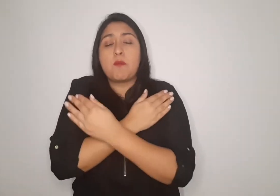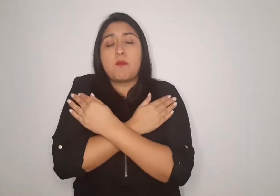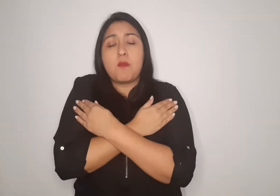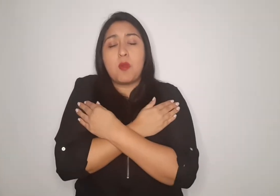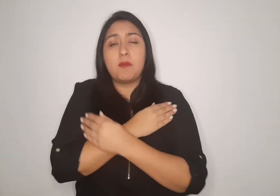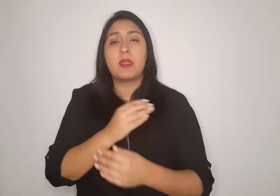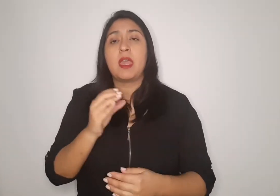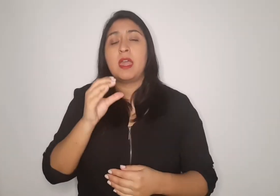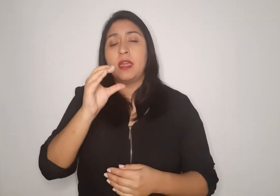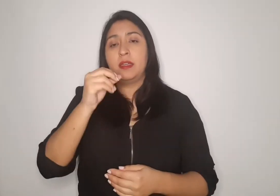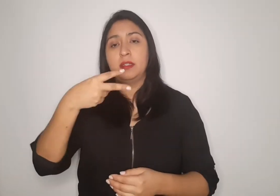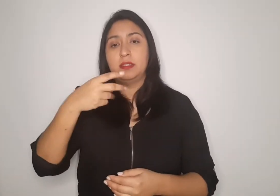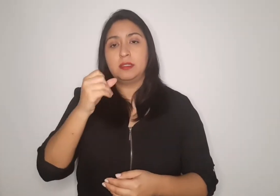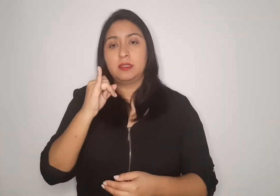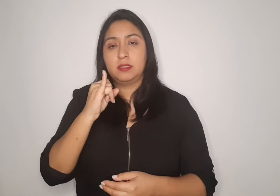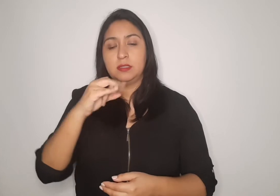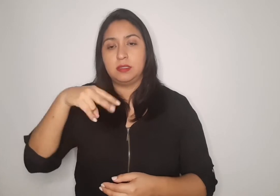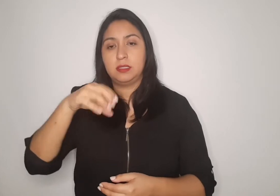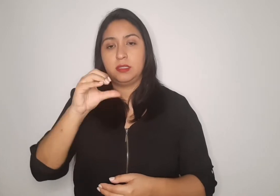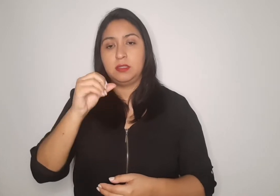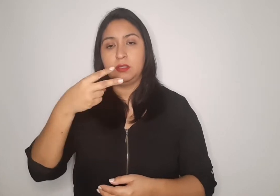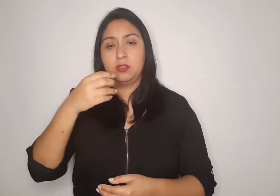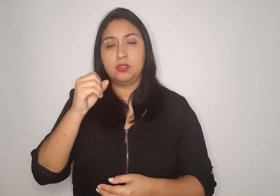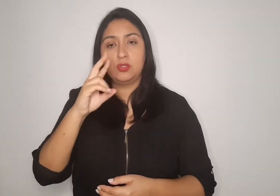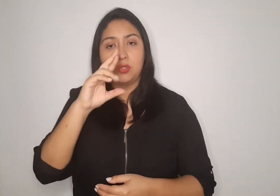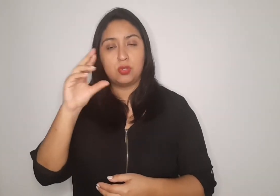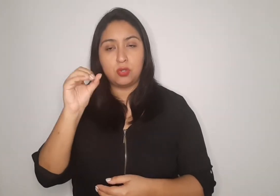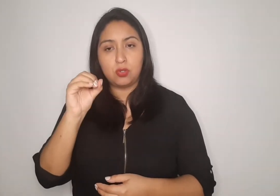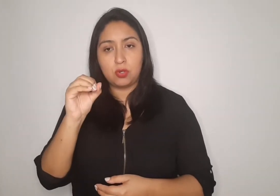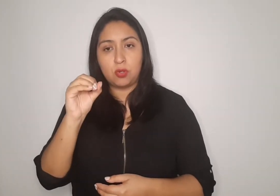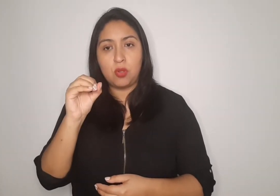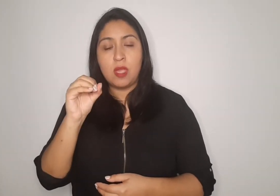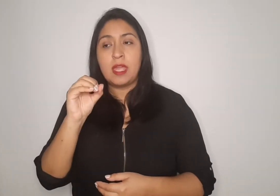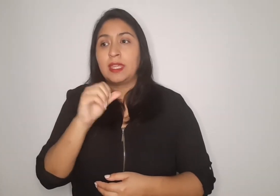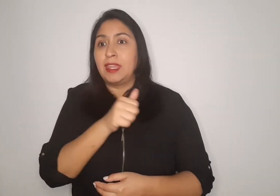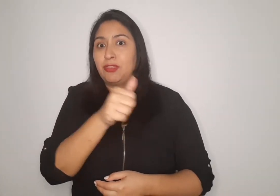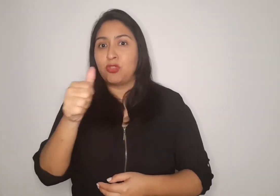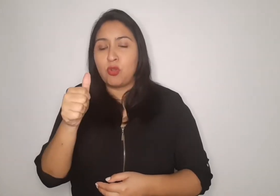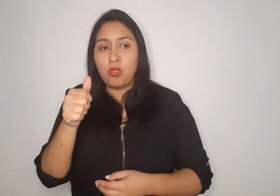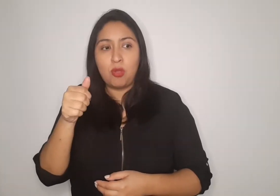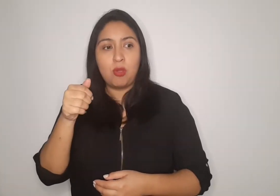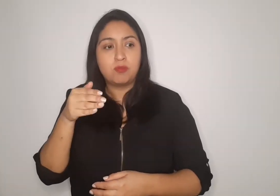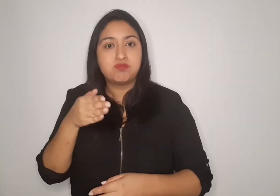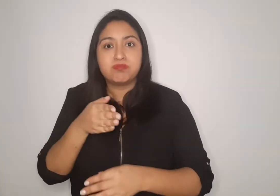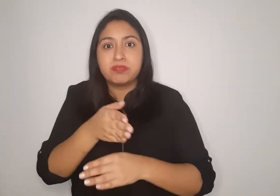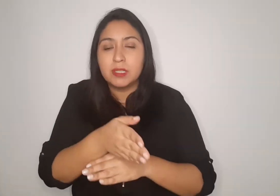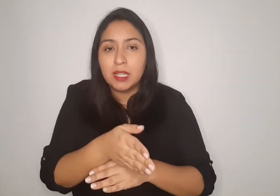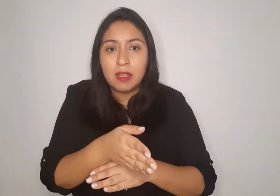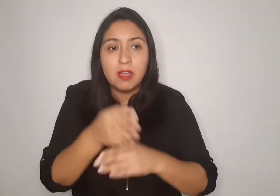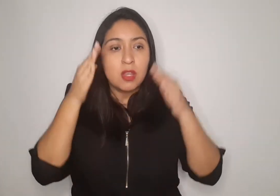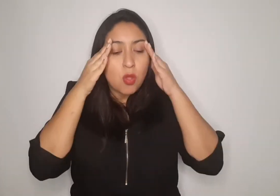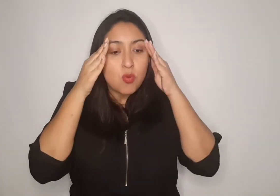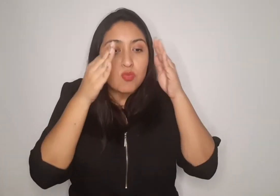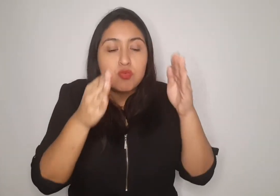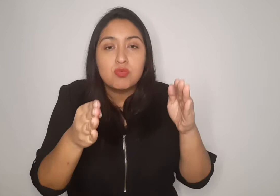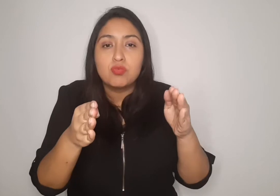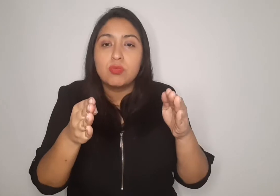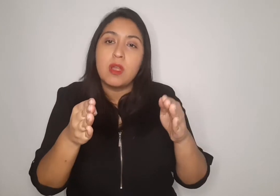todas las preferencias del público, las preferencias de los niños. En realidad era